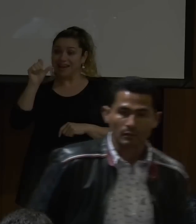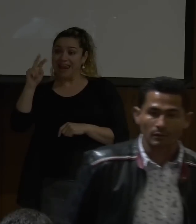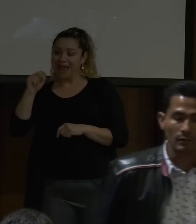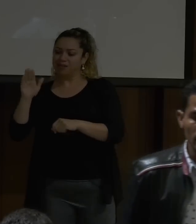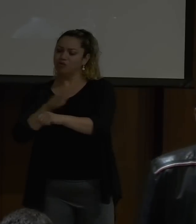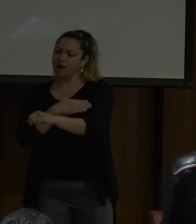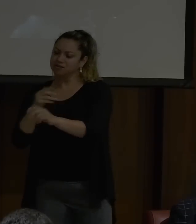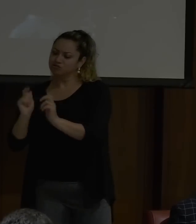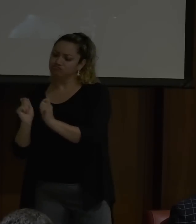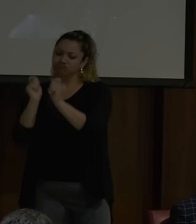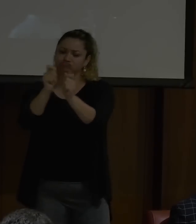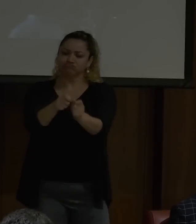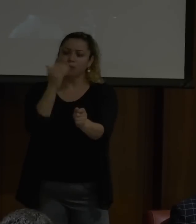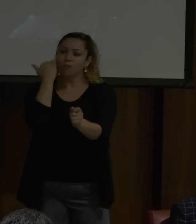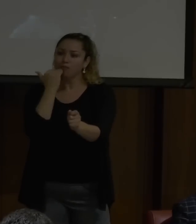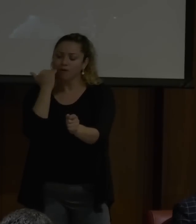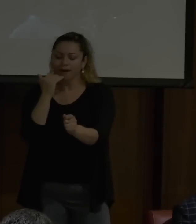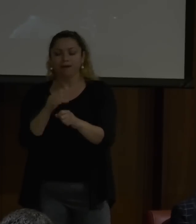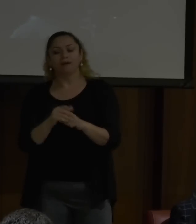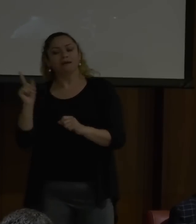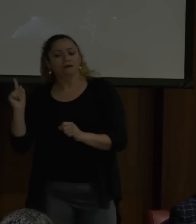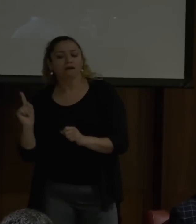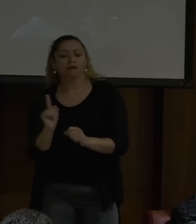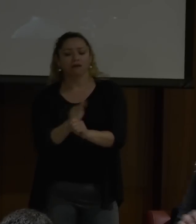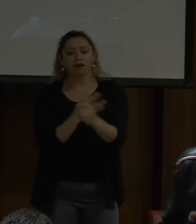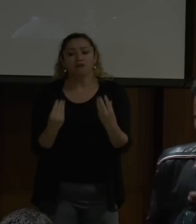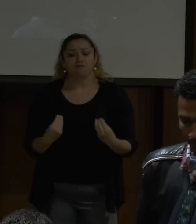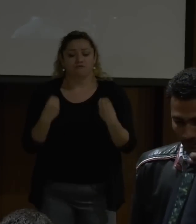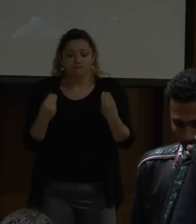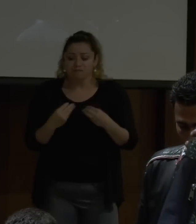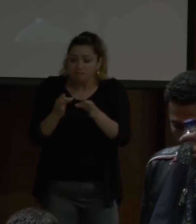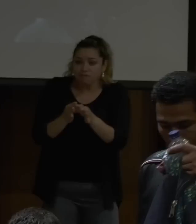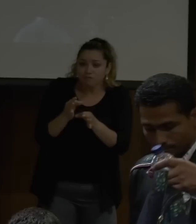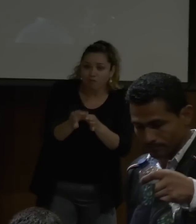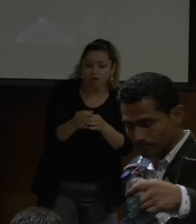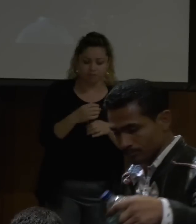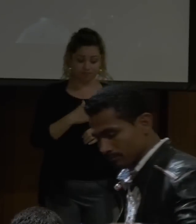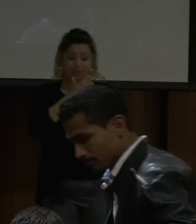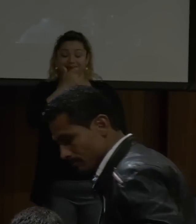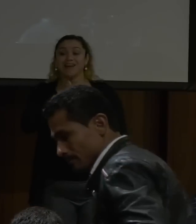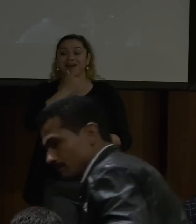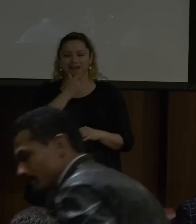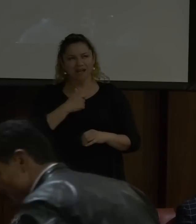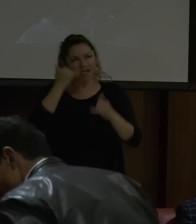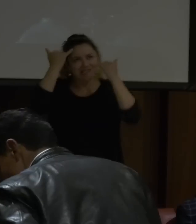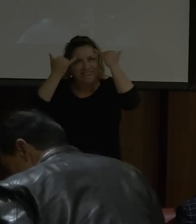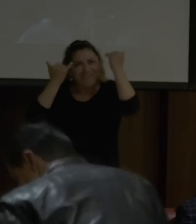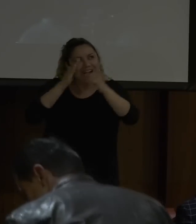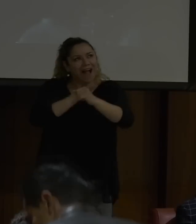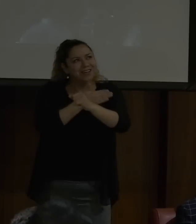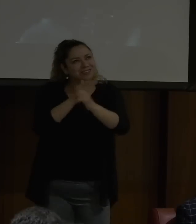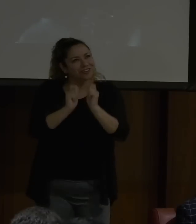a Cecilia, una que vive en Urumita, y Leandro Díaz le hizo a